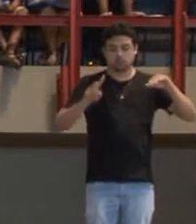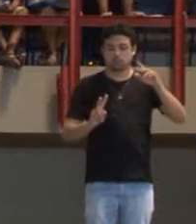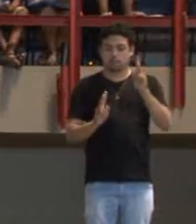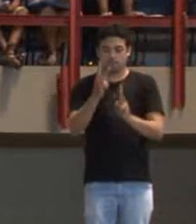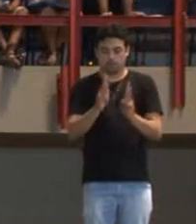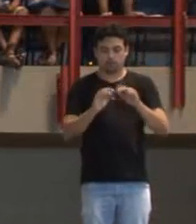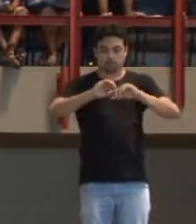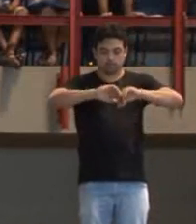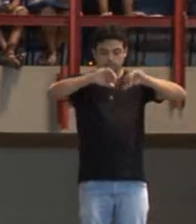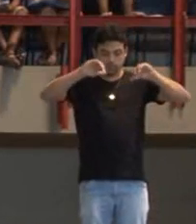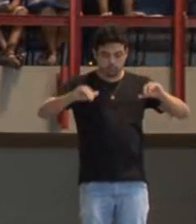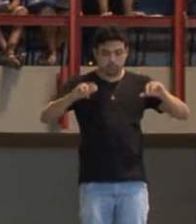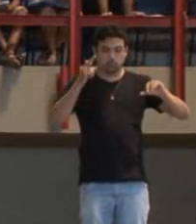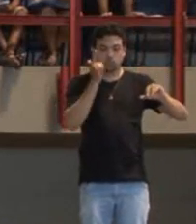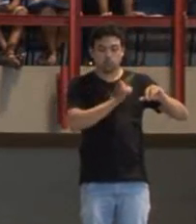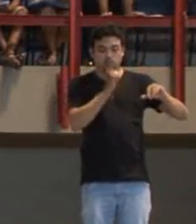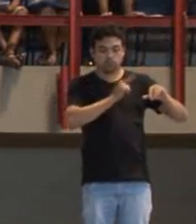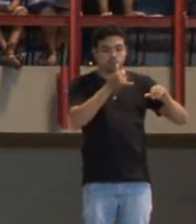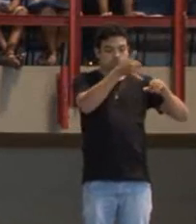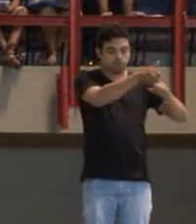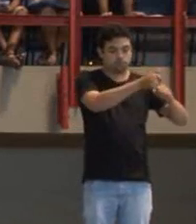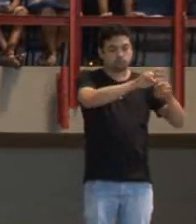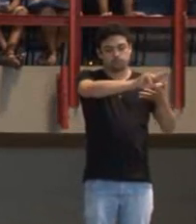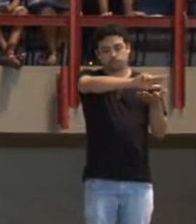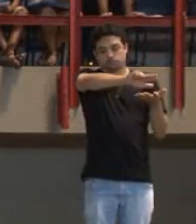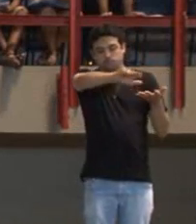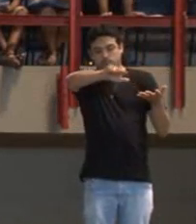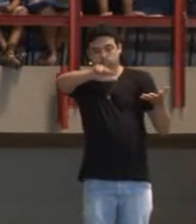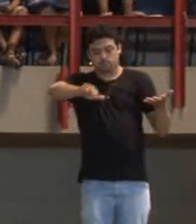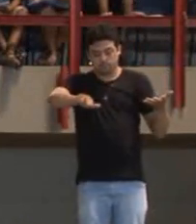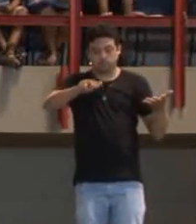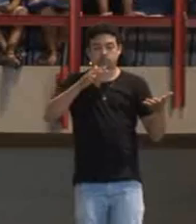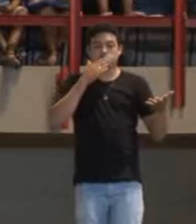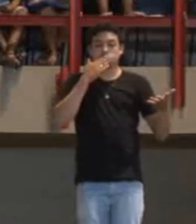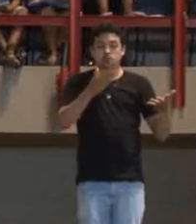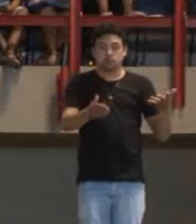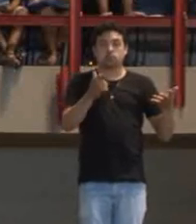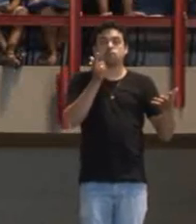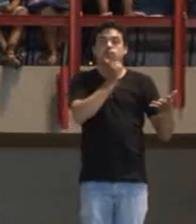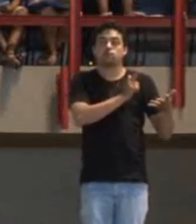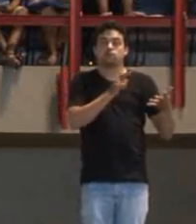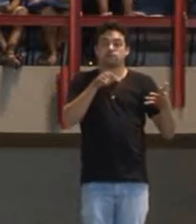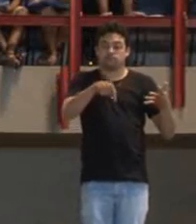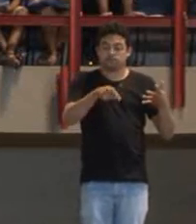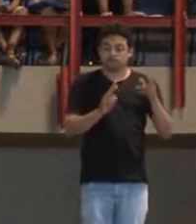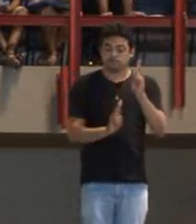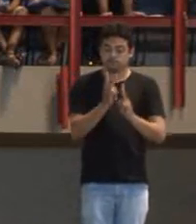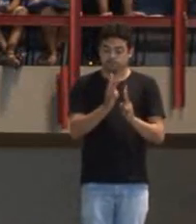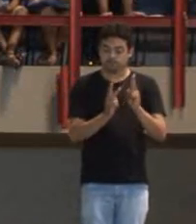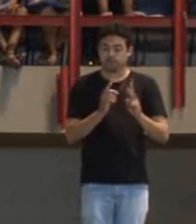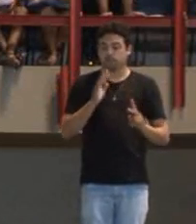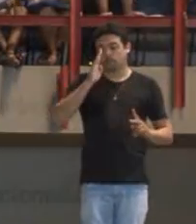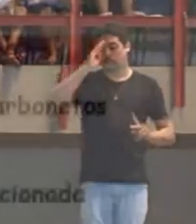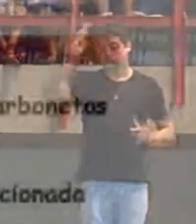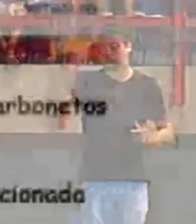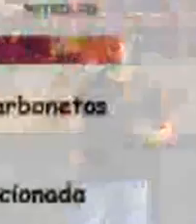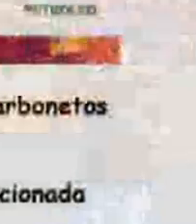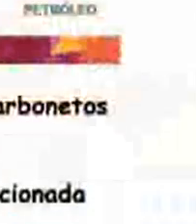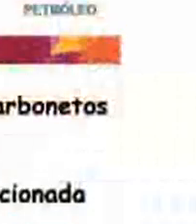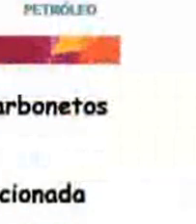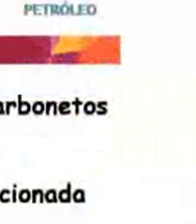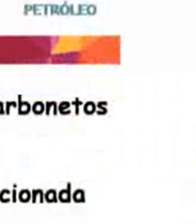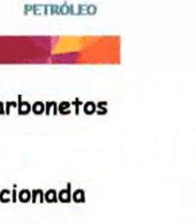petróleo para se obter os diversos combustíveis derivados do petróleo. Vamos ver os principais. Aqui,